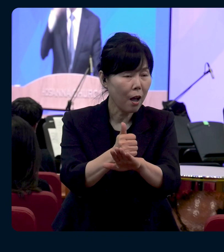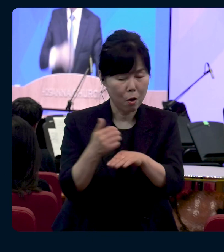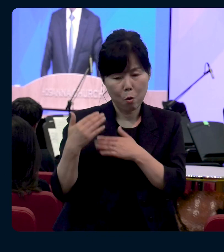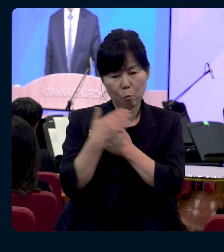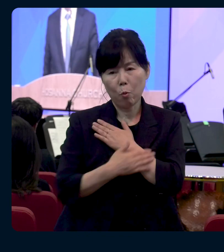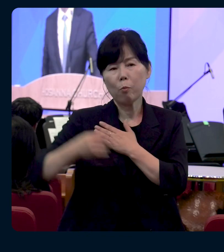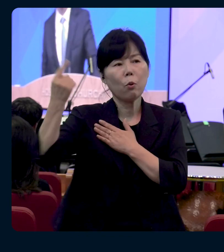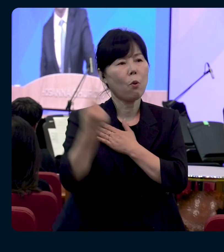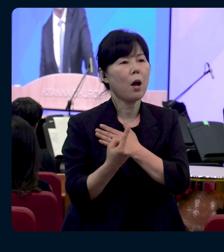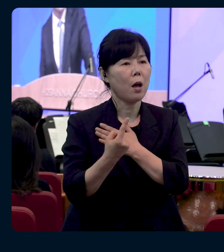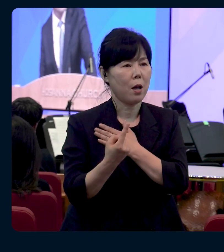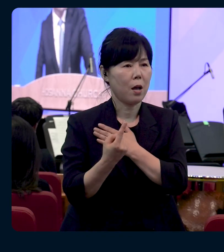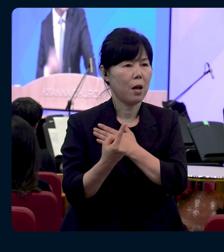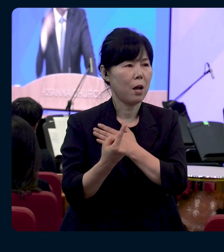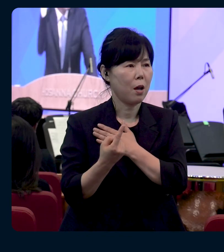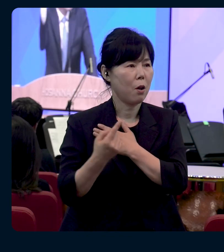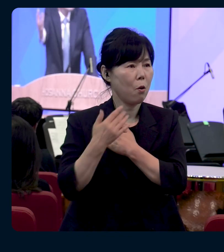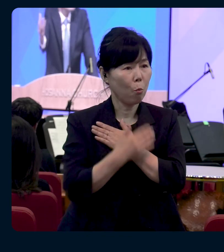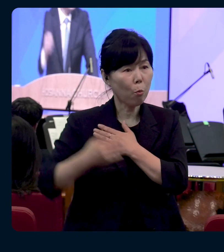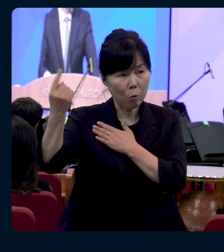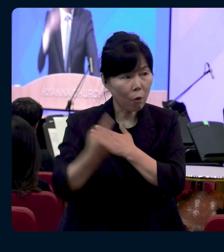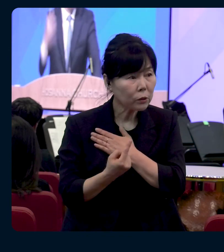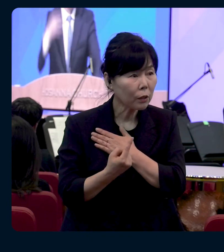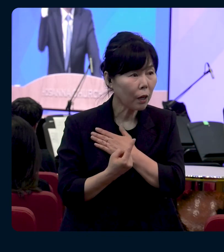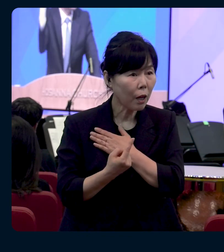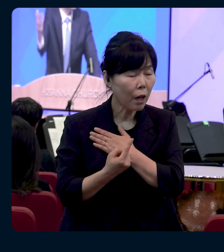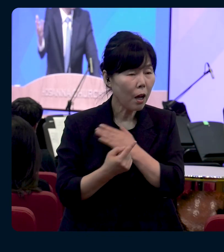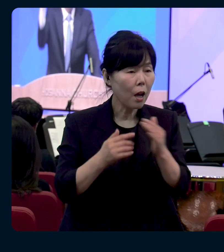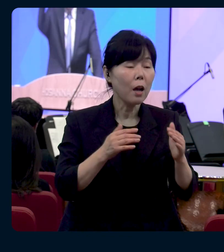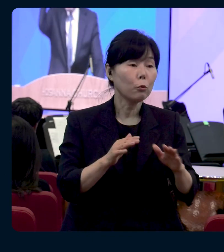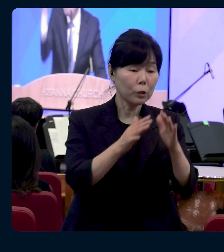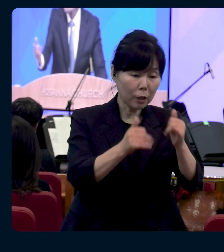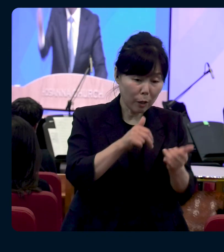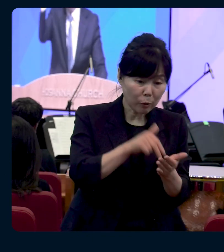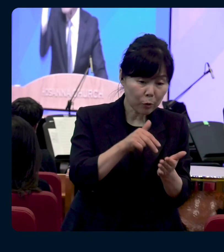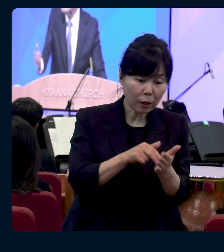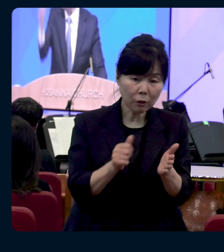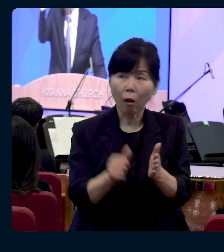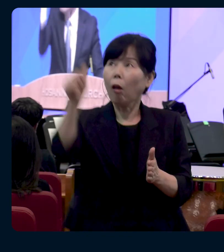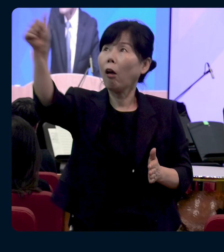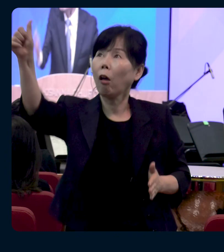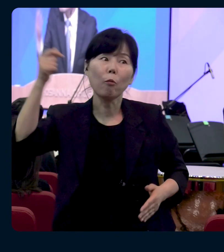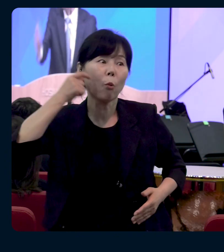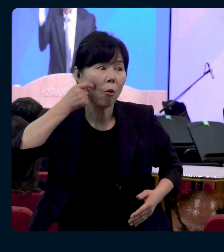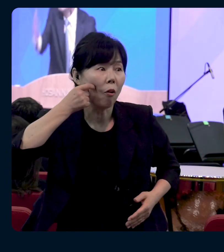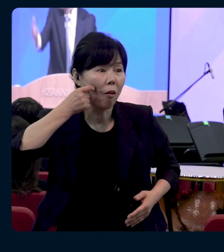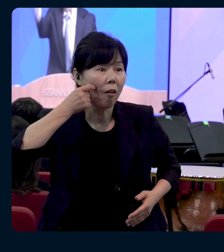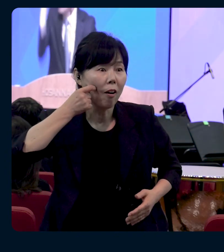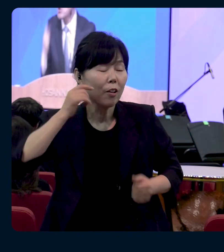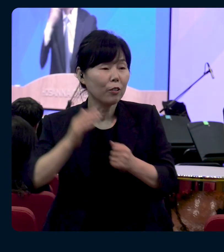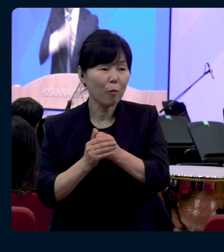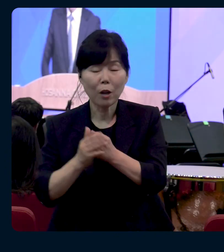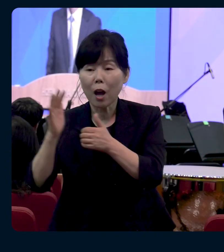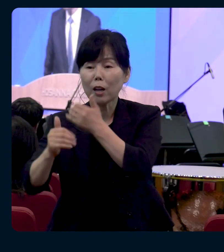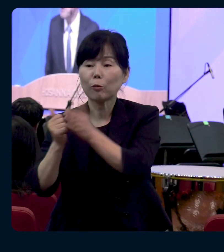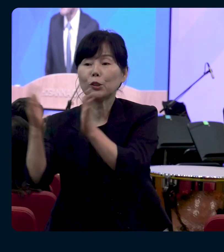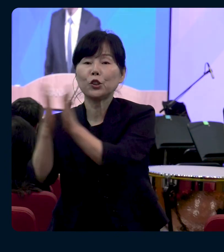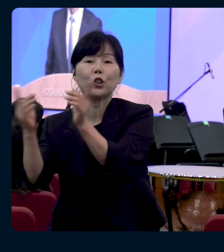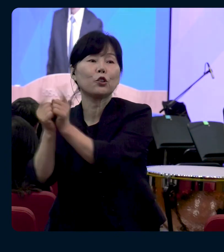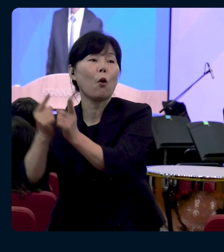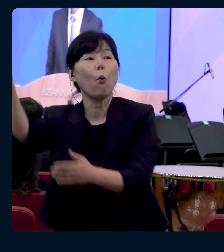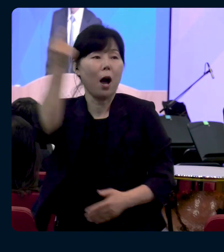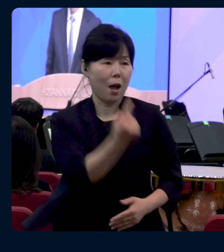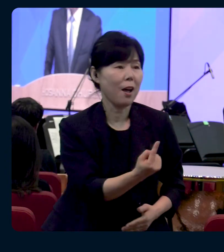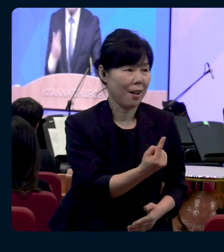오셨잖아요. 우리가 못 가니까, 우리가 갈 수 없으니까 하나님이 친히 육신 입고 우리 가운데 오셨잖아요. 우리를